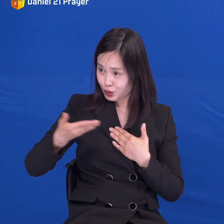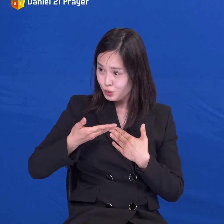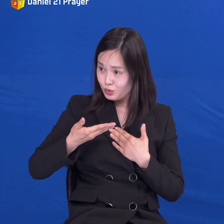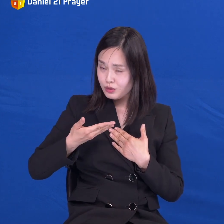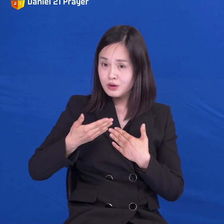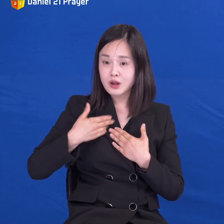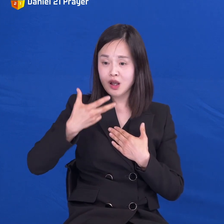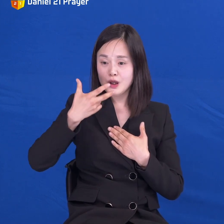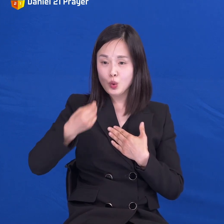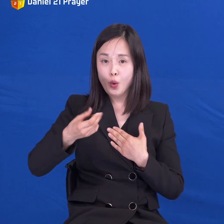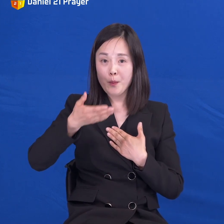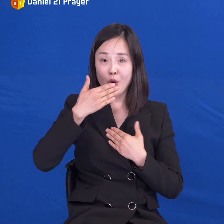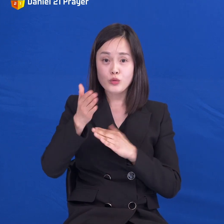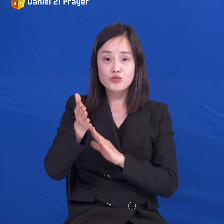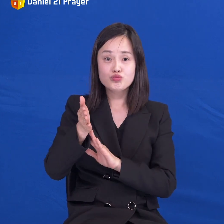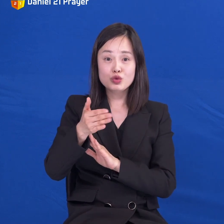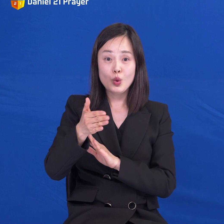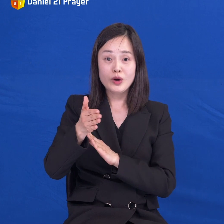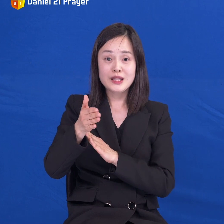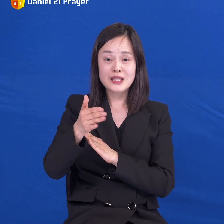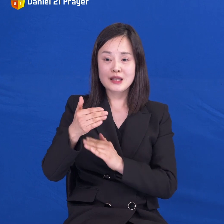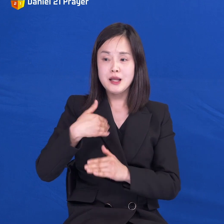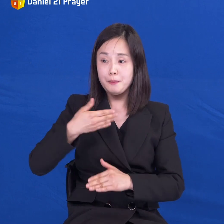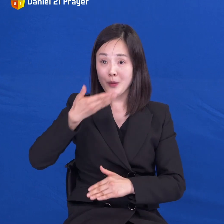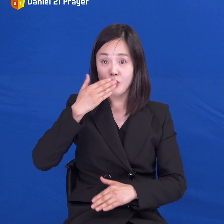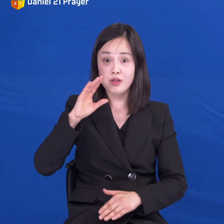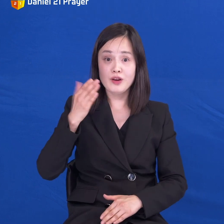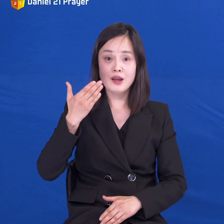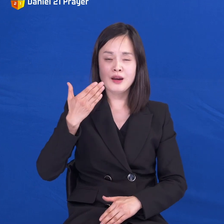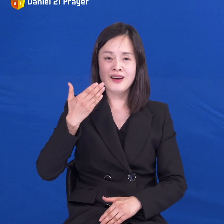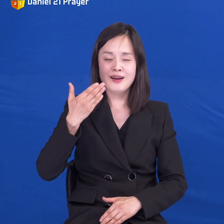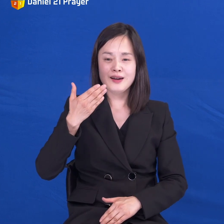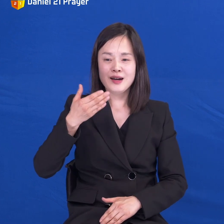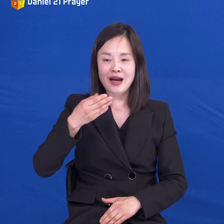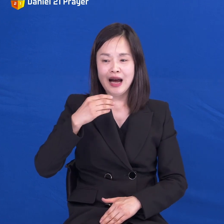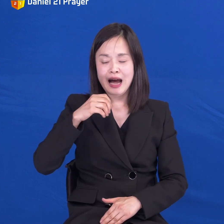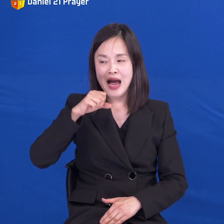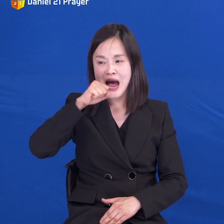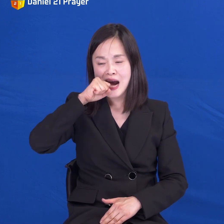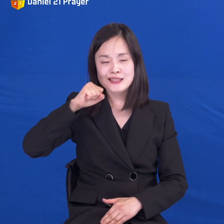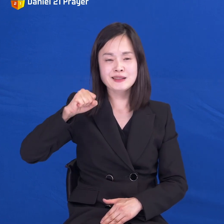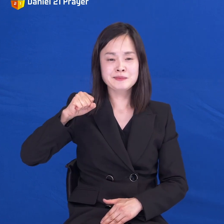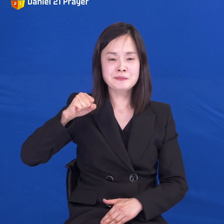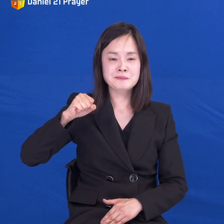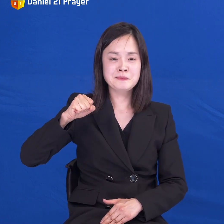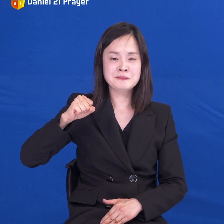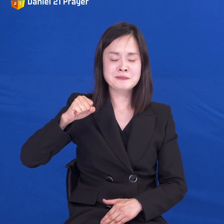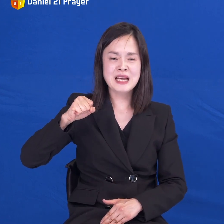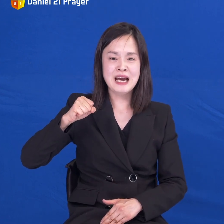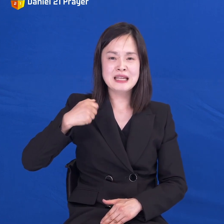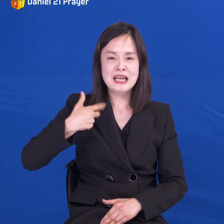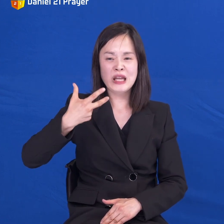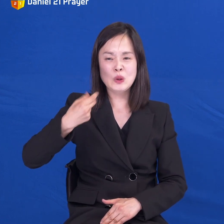선교를 위해서, 관계를 위해서 먹는 것입니다. 그럼 향긋한 냄새가 납니다. 군뱅이보다 더 끔찍합니다.